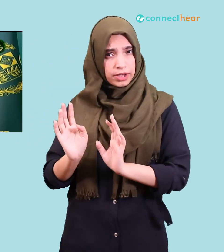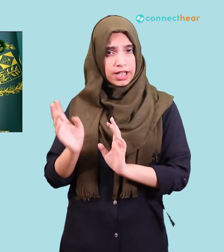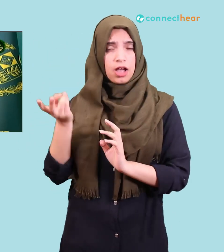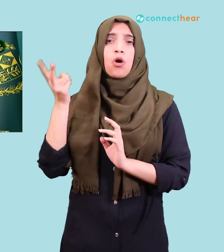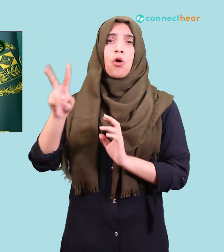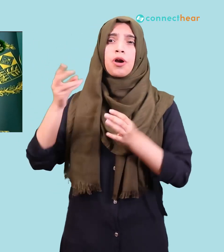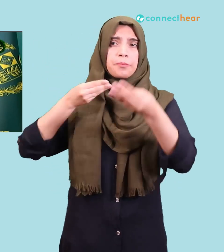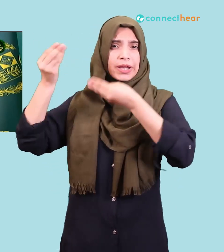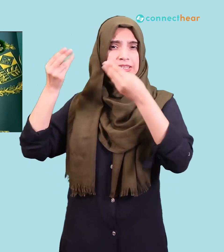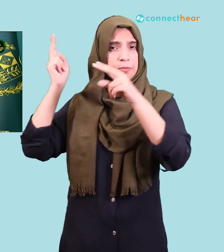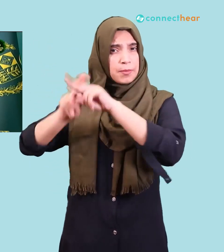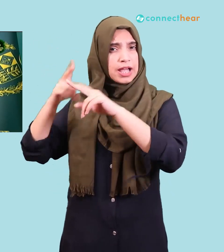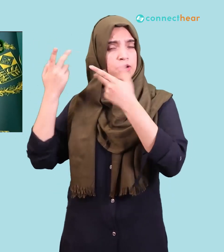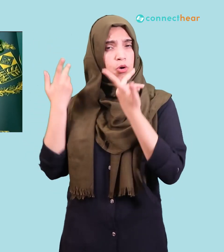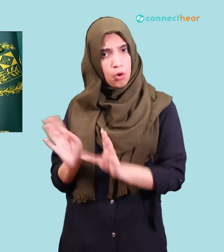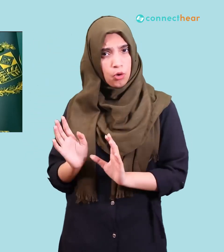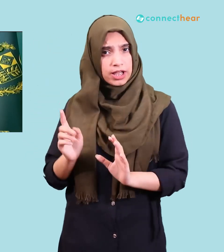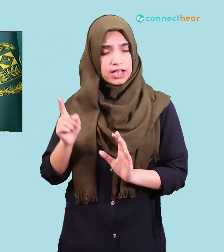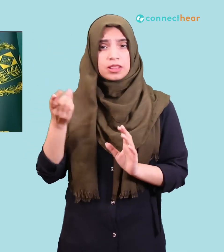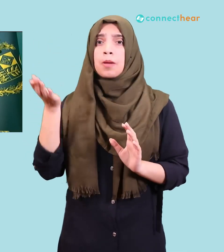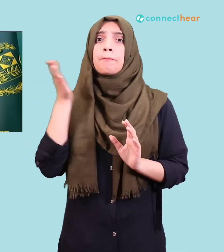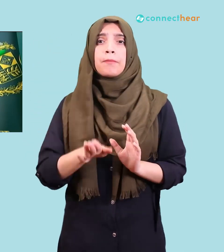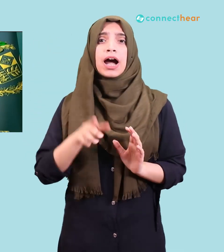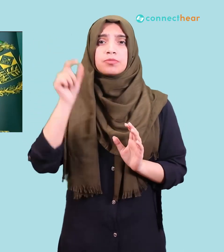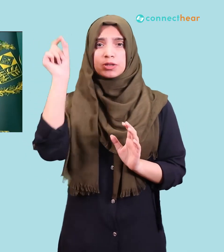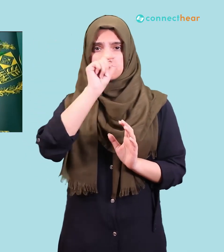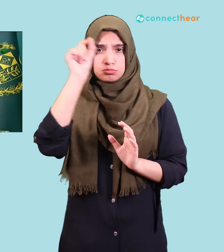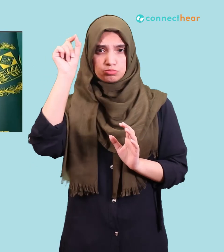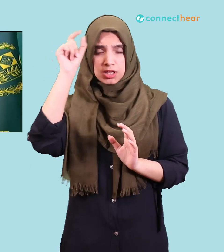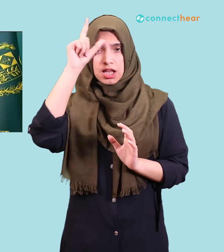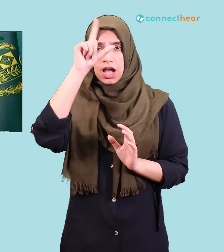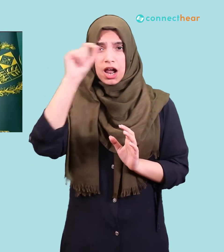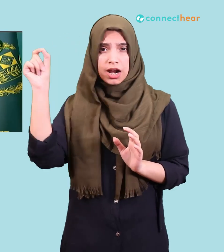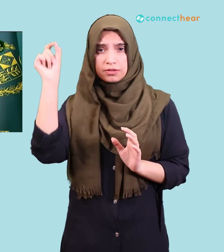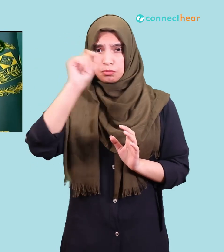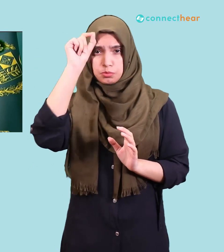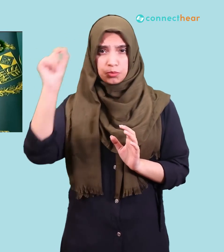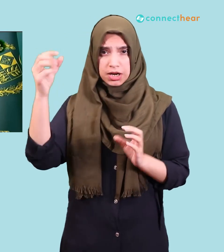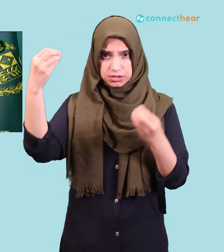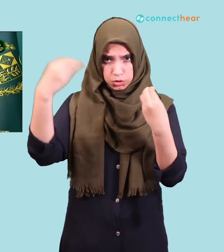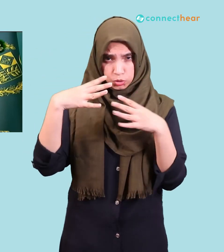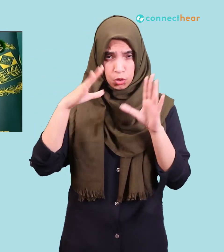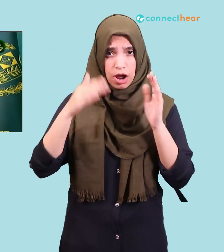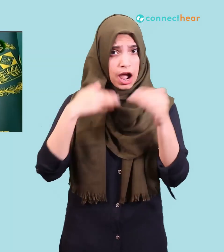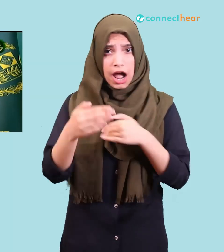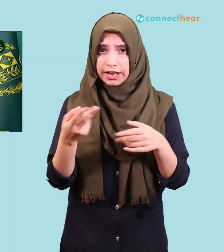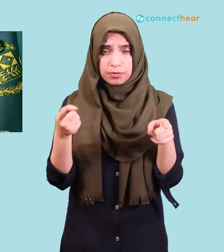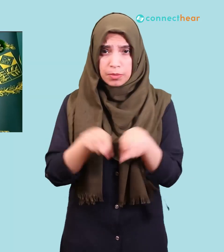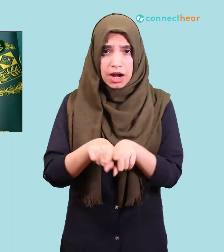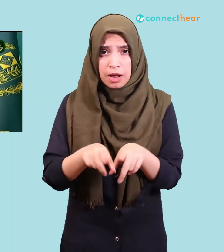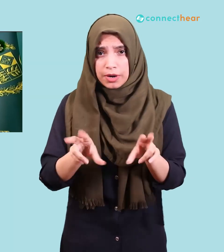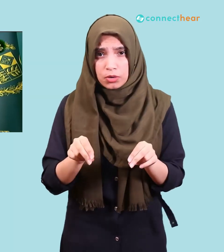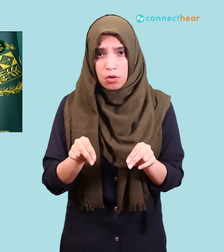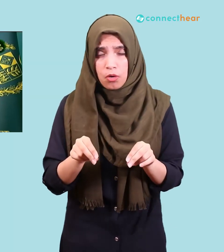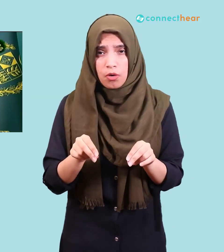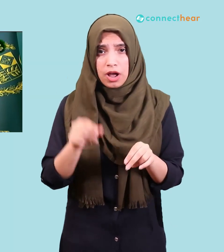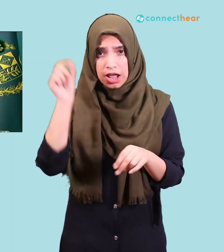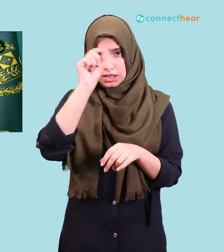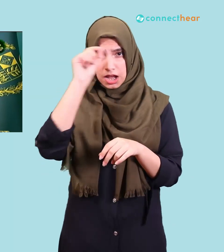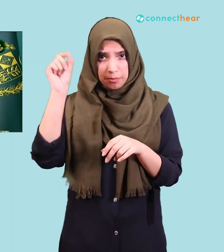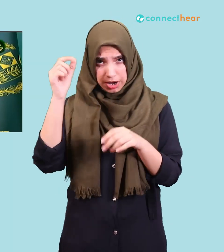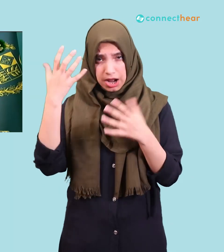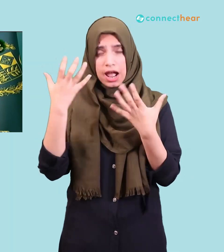कोई गुस्ताखी नहीं करेगा? कोई गारंटी है? मैं मगरब को जानता हूँ, मैं आपको गारंटी करता हूँ कि